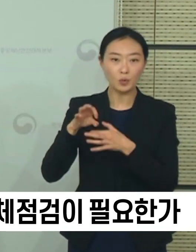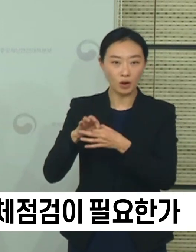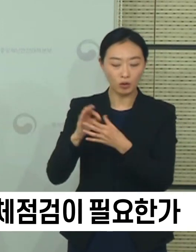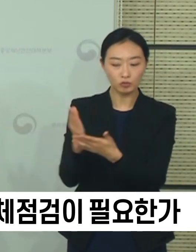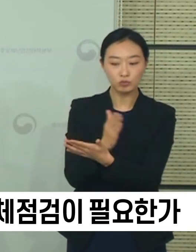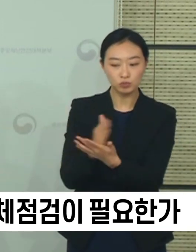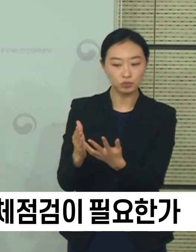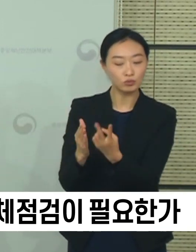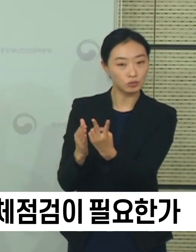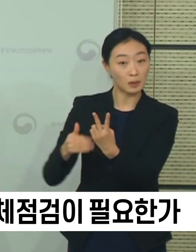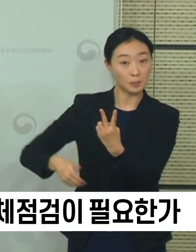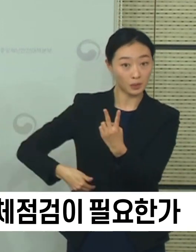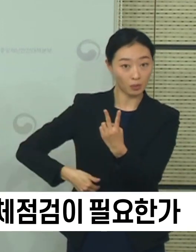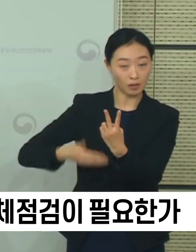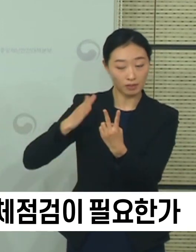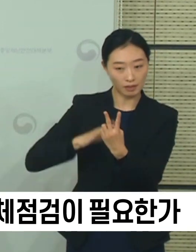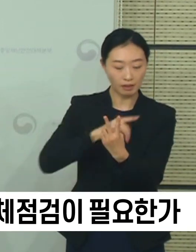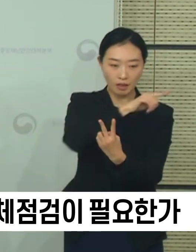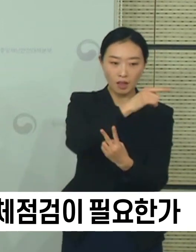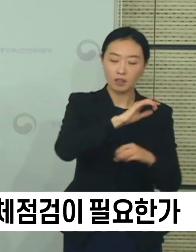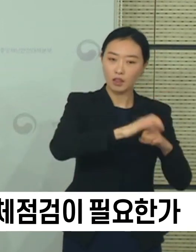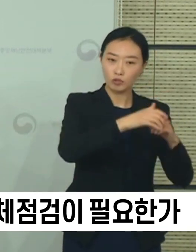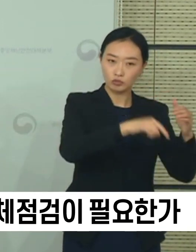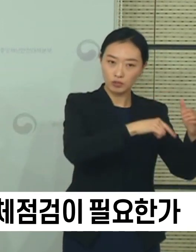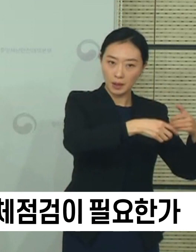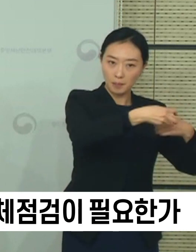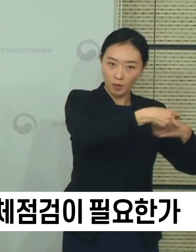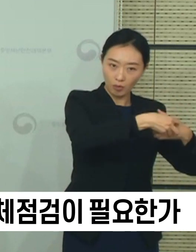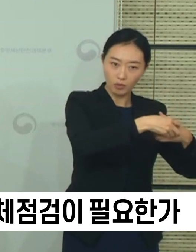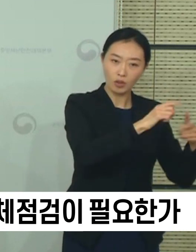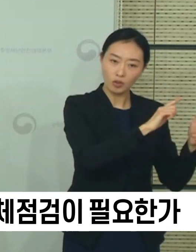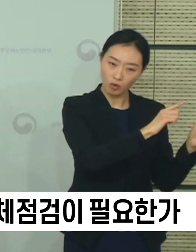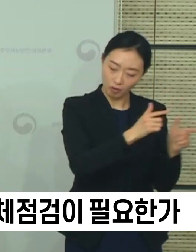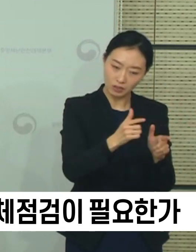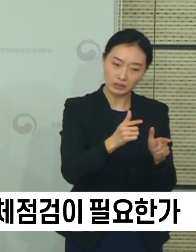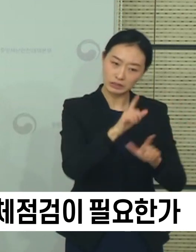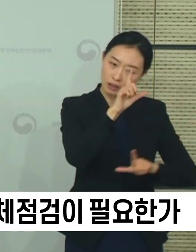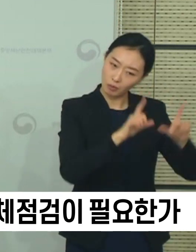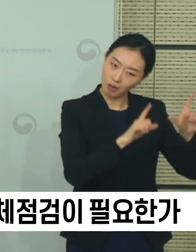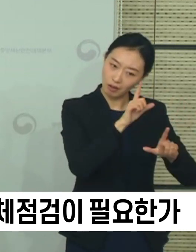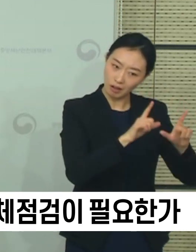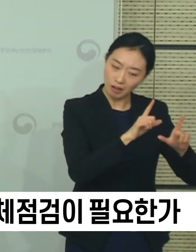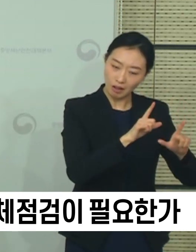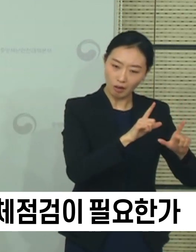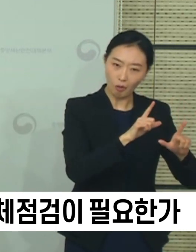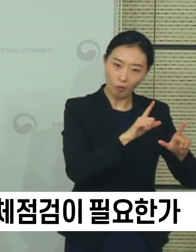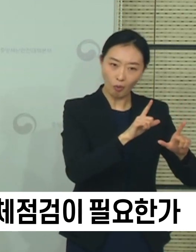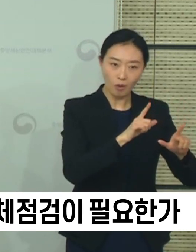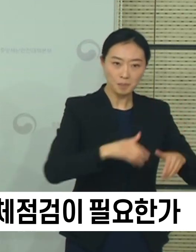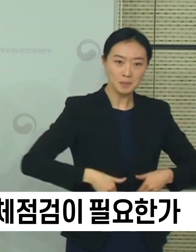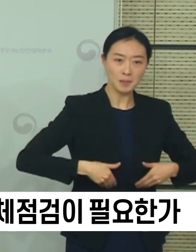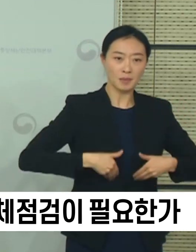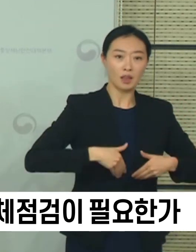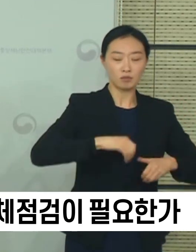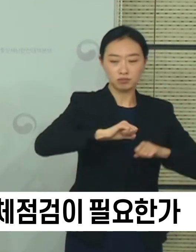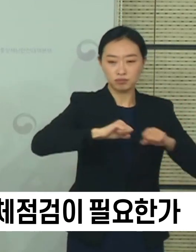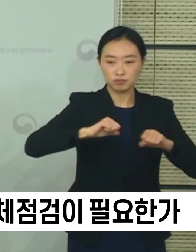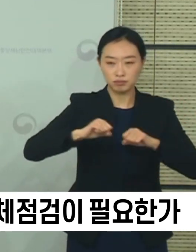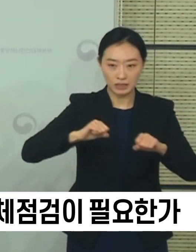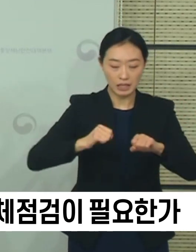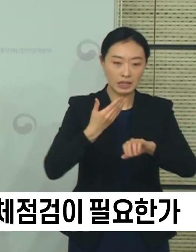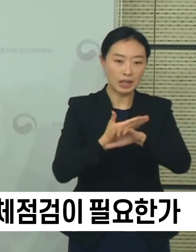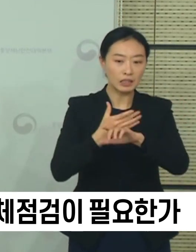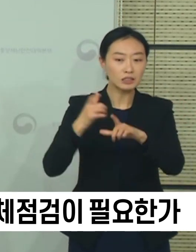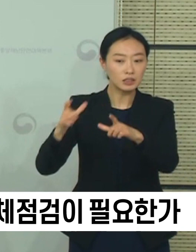대해서 현재도 내부에서 여러 가지 좀 상황이 급박하게 돌아가다 보니까 다른 지역에